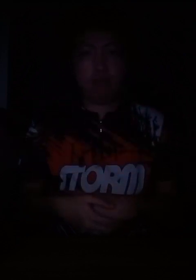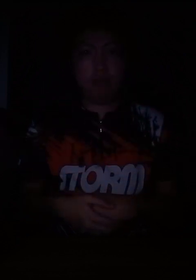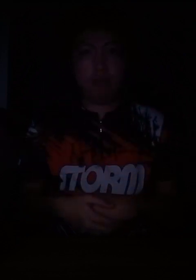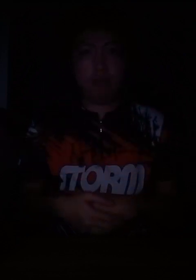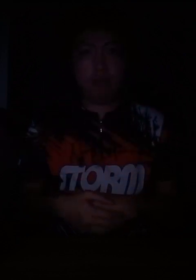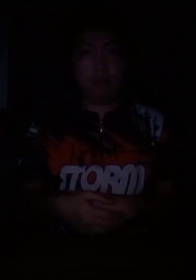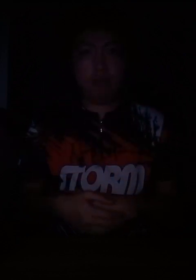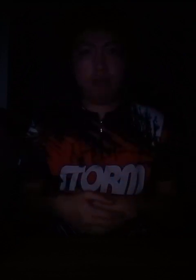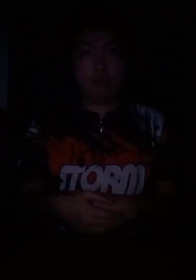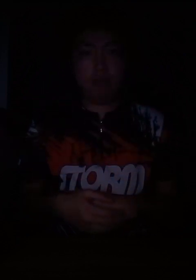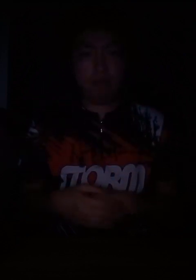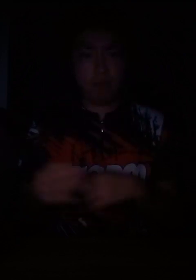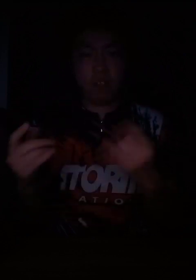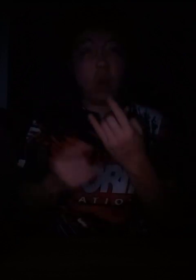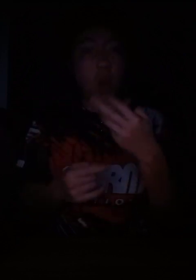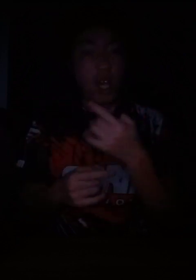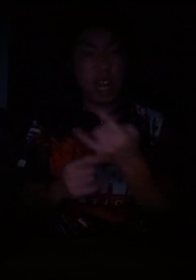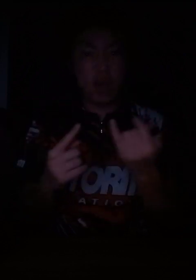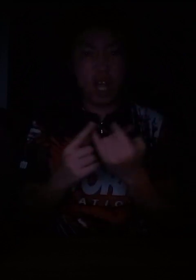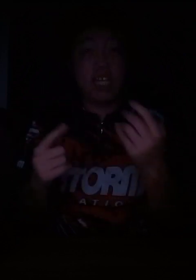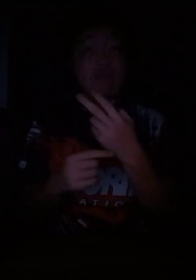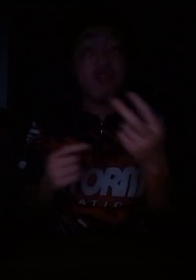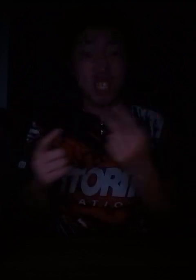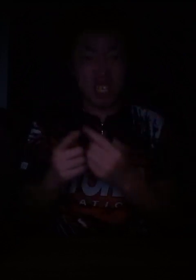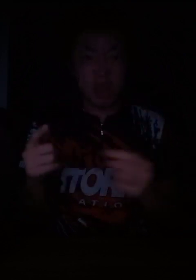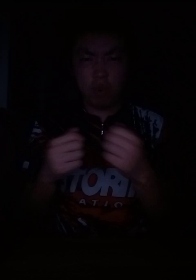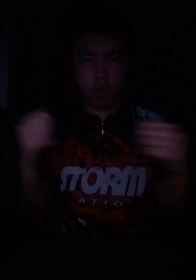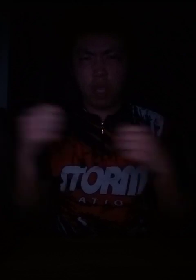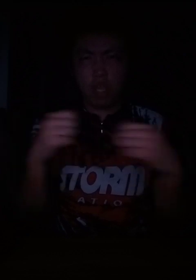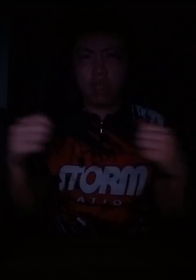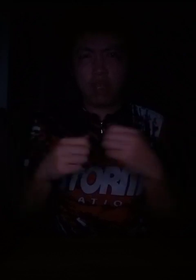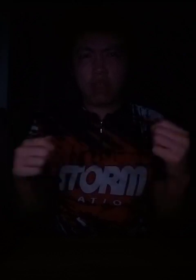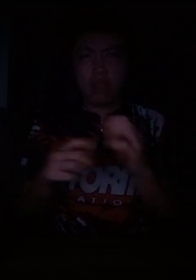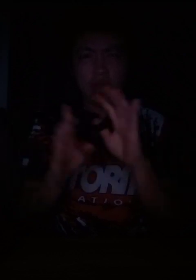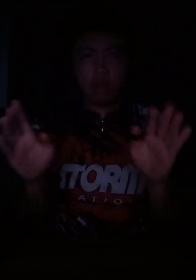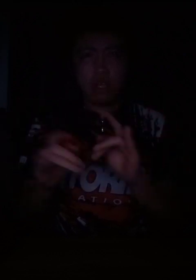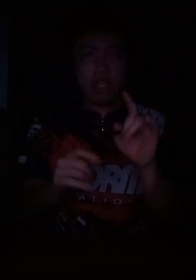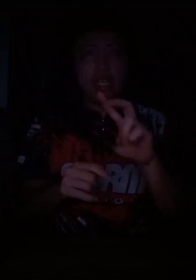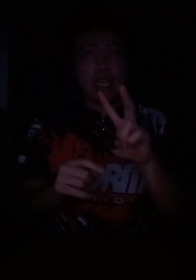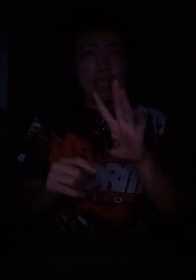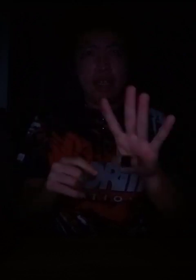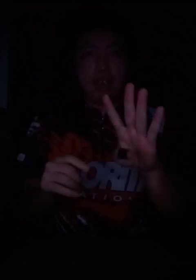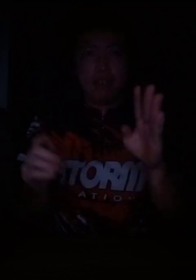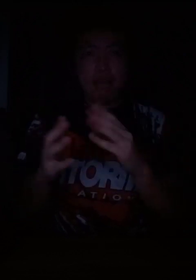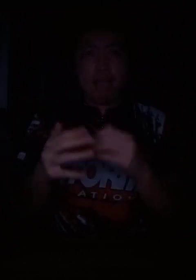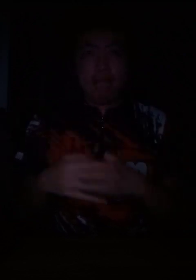시청해주시는 여러분께 손석희 사장과 김웅 기자의 폭행 논란이 보도된 건 지난 24일입니다.